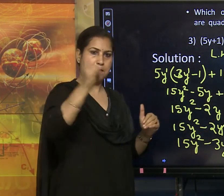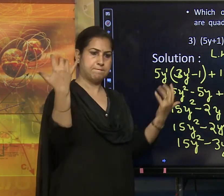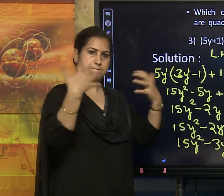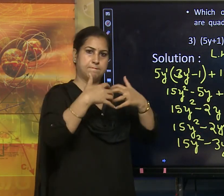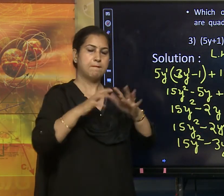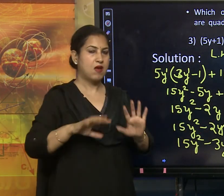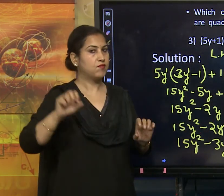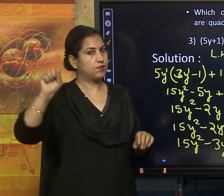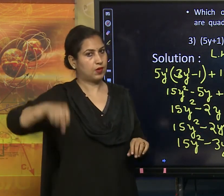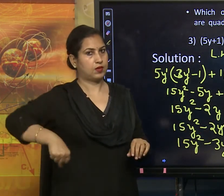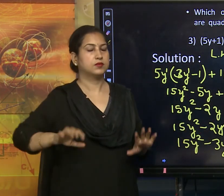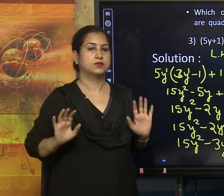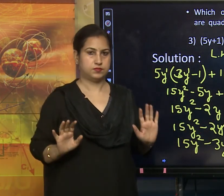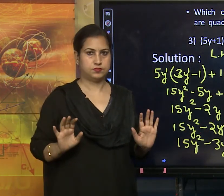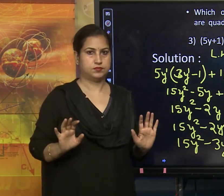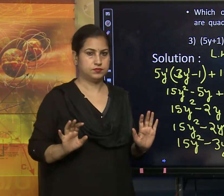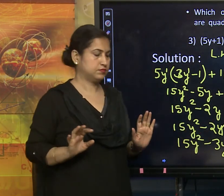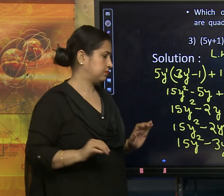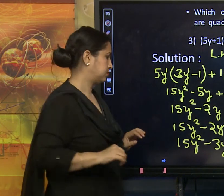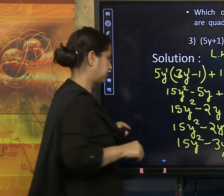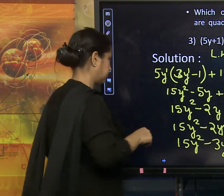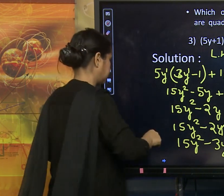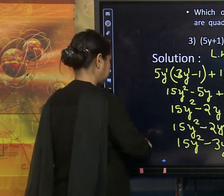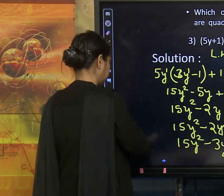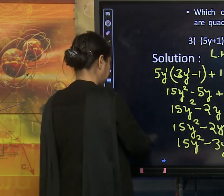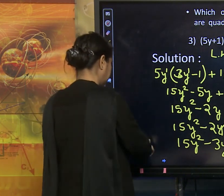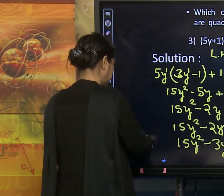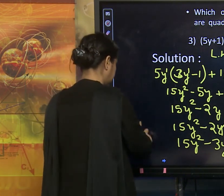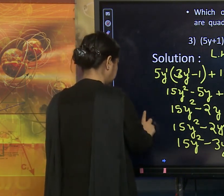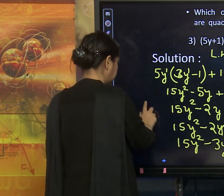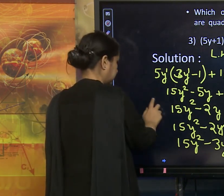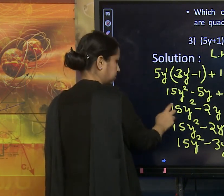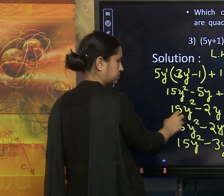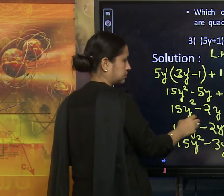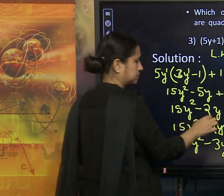और कंपेयर करने में हम पाते हैं कि हाँ, यह क्वाड्रेटिक इक्वेशन है।